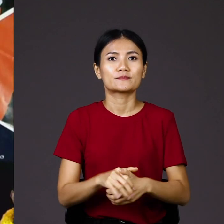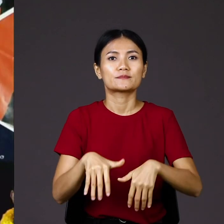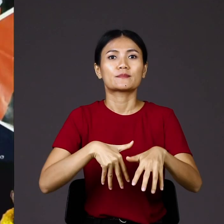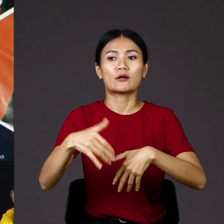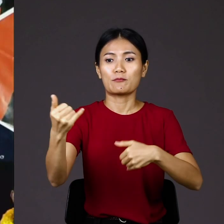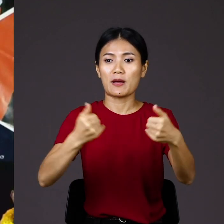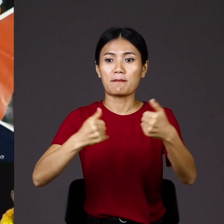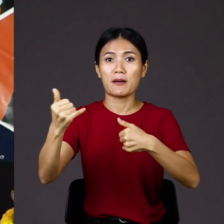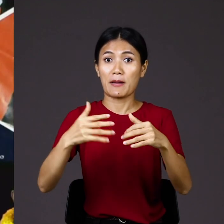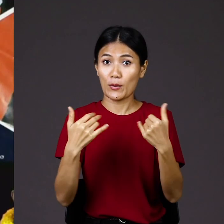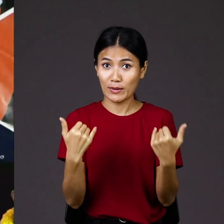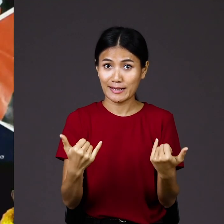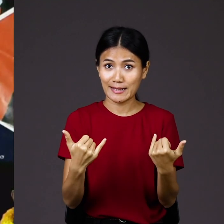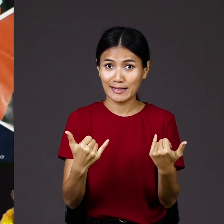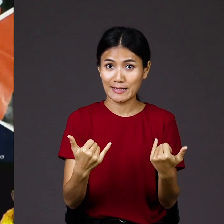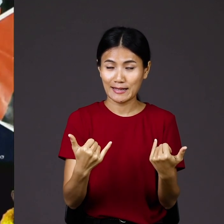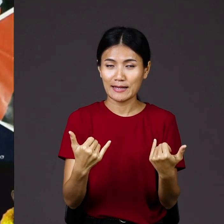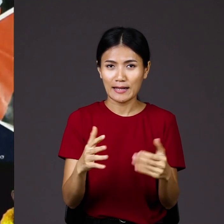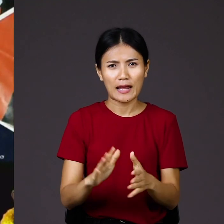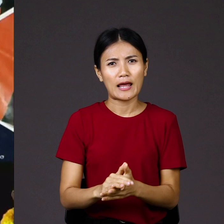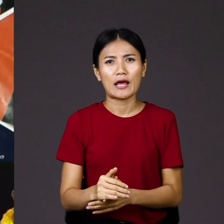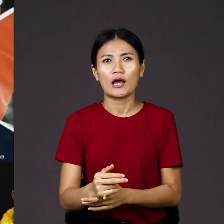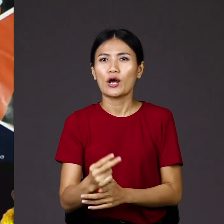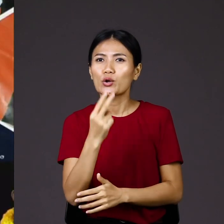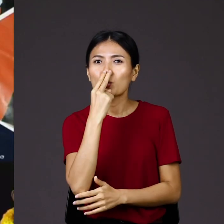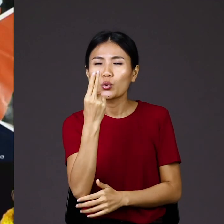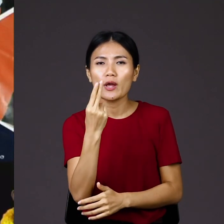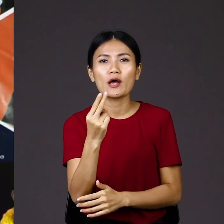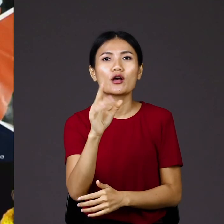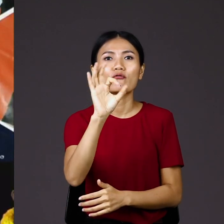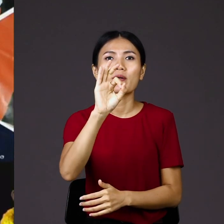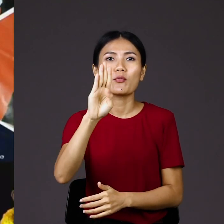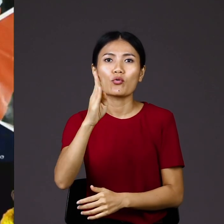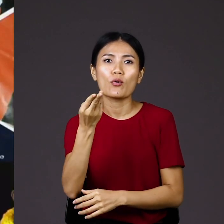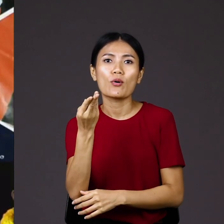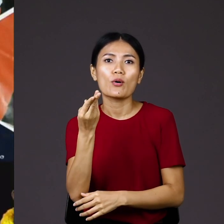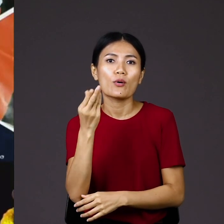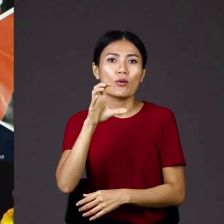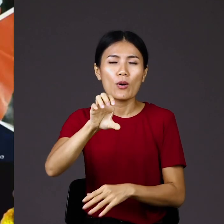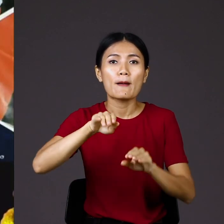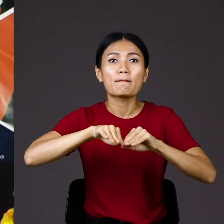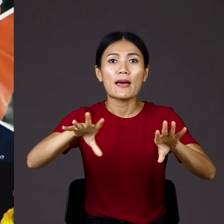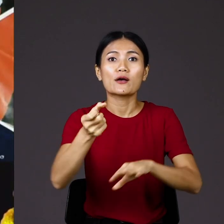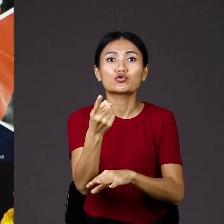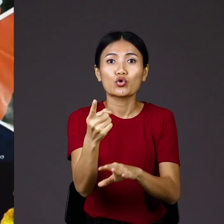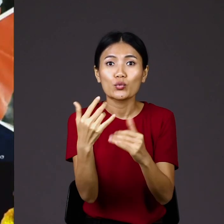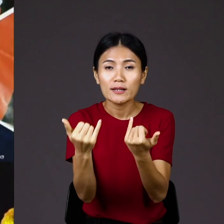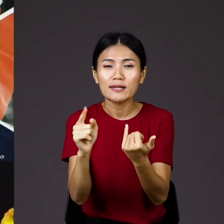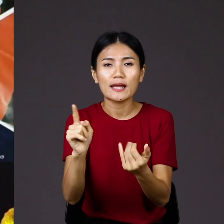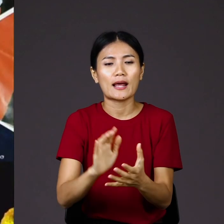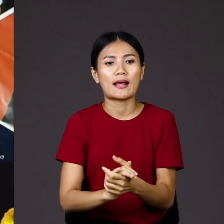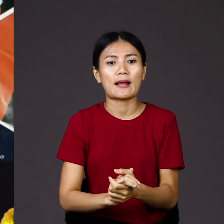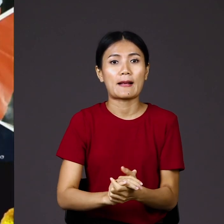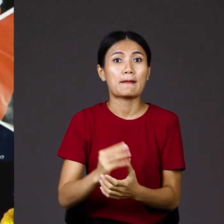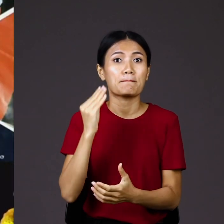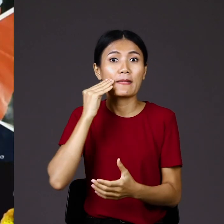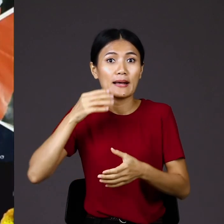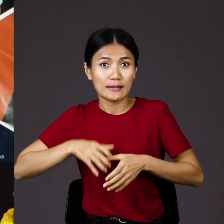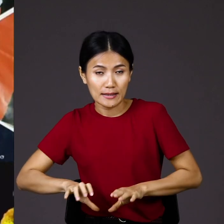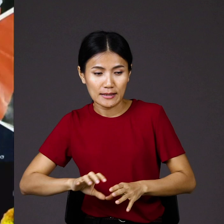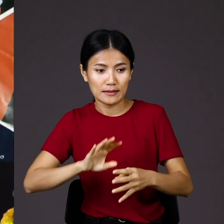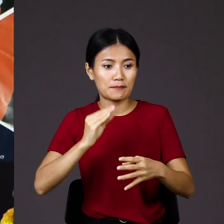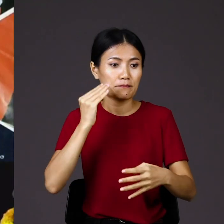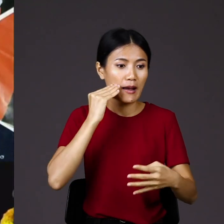หลากหลายคนที่มานั่งปลานั่งฟังผมปลาใสที่นี่หรือดูการถ่ายทอดสดอยู่ทางบ้านอาจจะมีภูมิลำเน